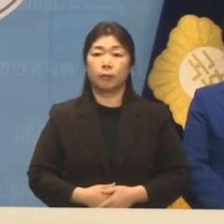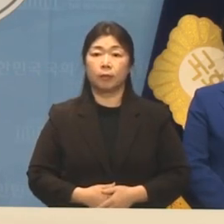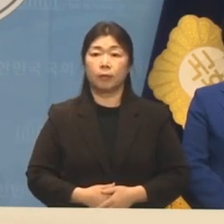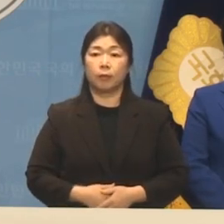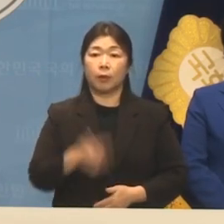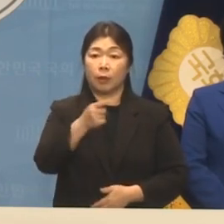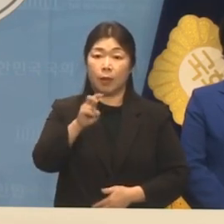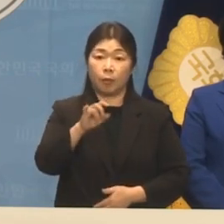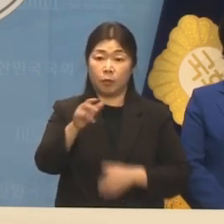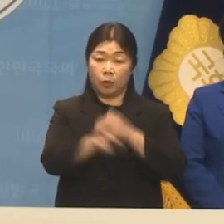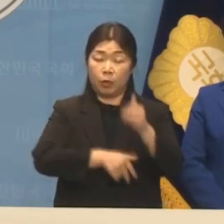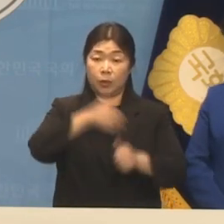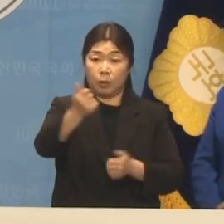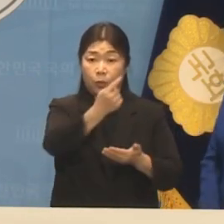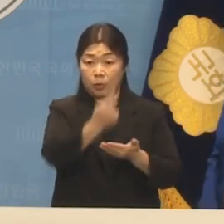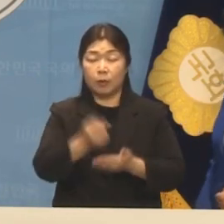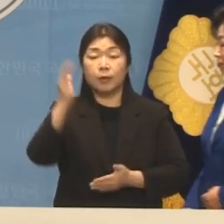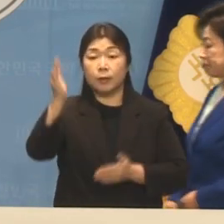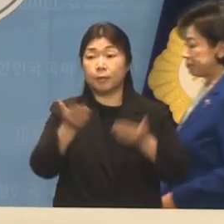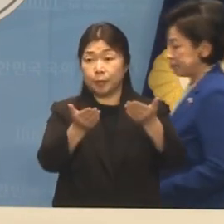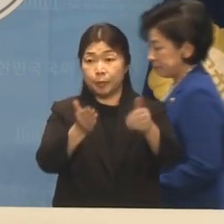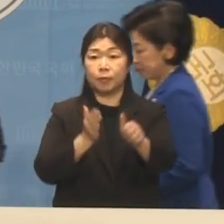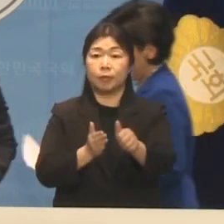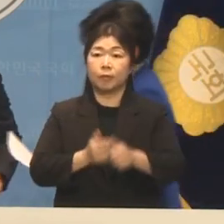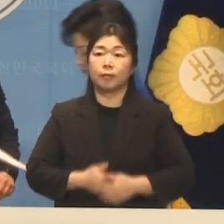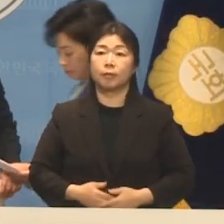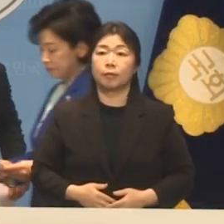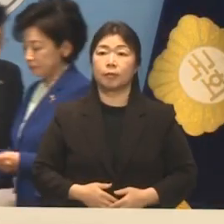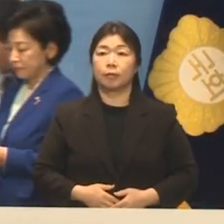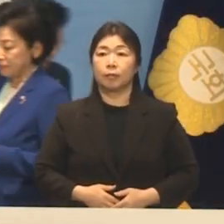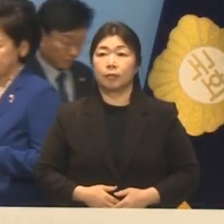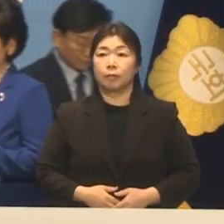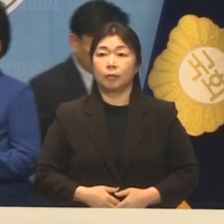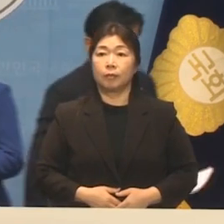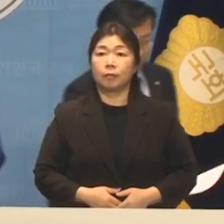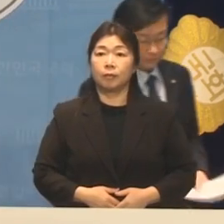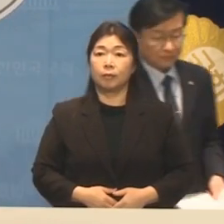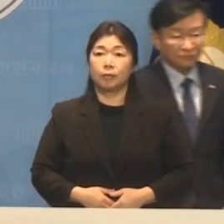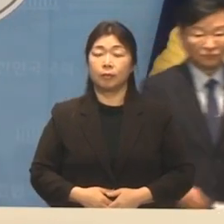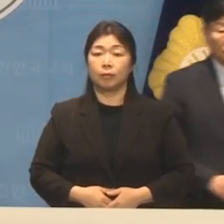남인순 위원장님 오셔서 취지 설명 부탁드리겠습니다.